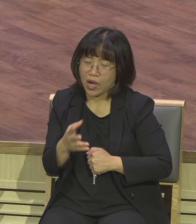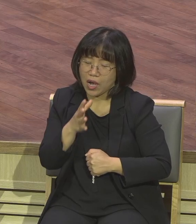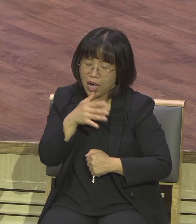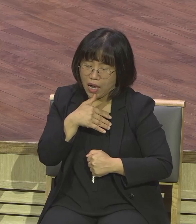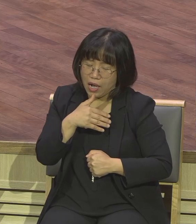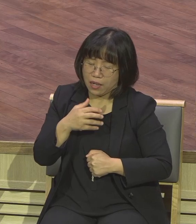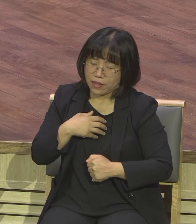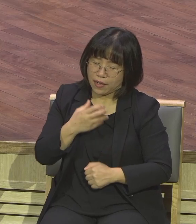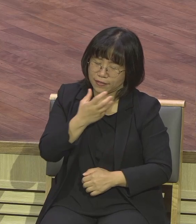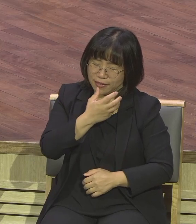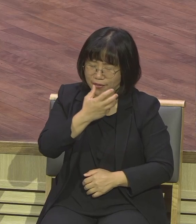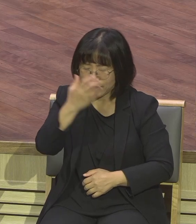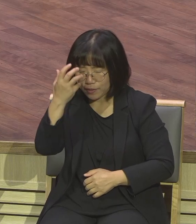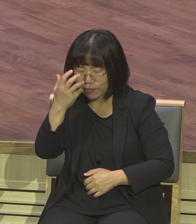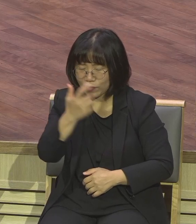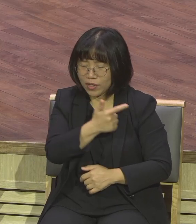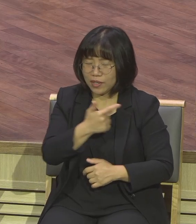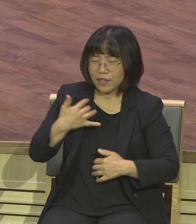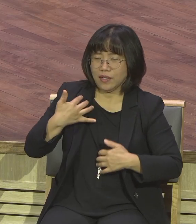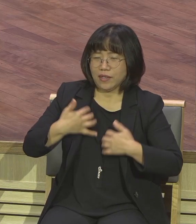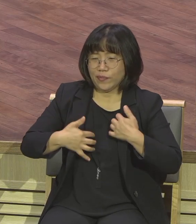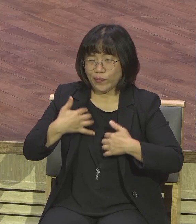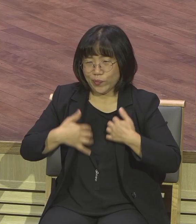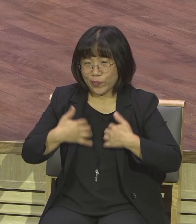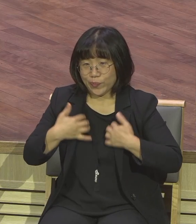dynamic, dramatic, 그렇게